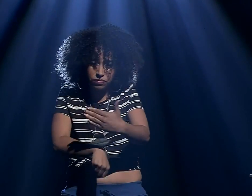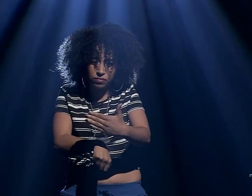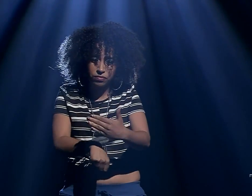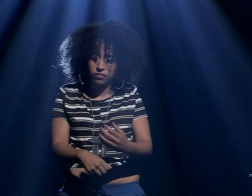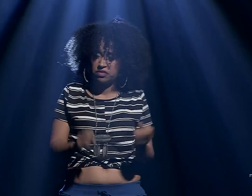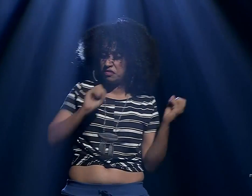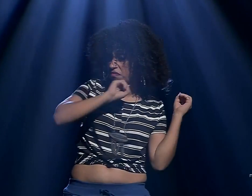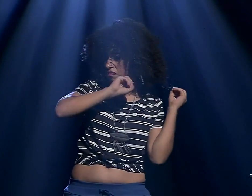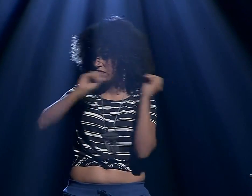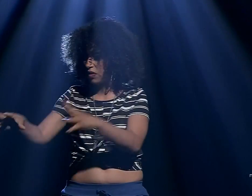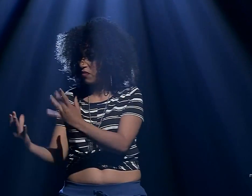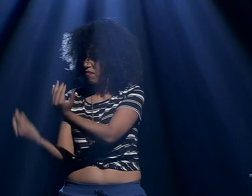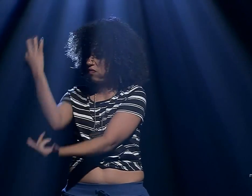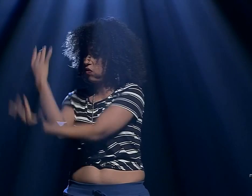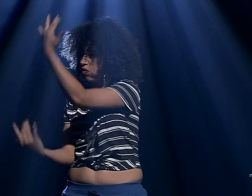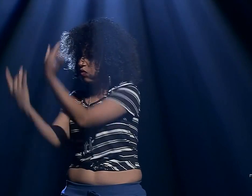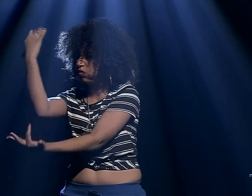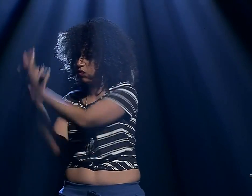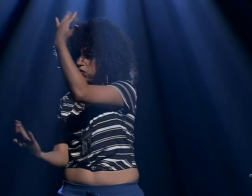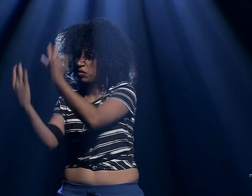pesando o fogo